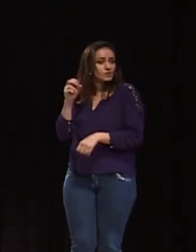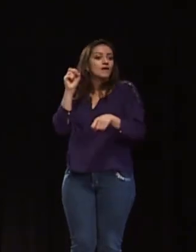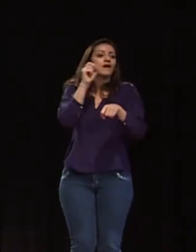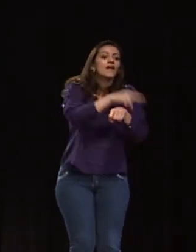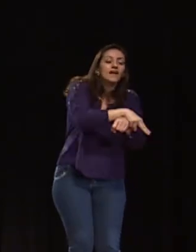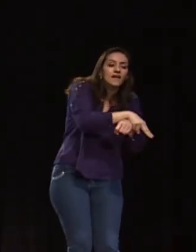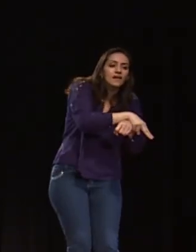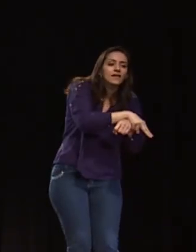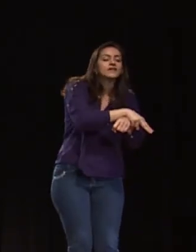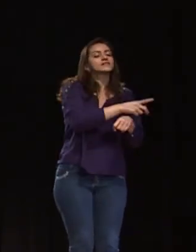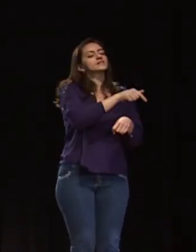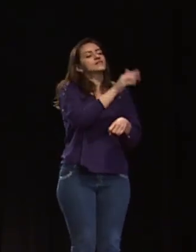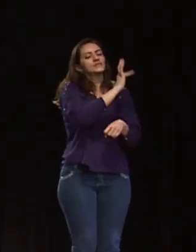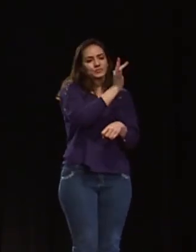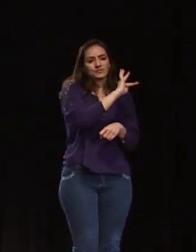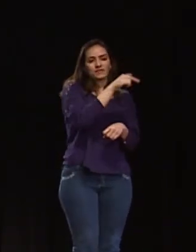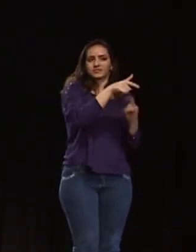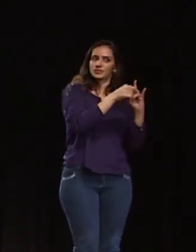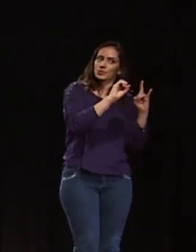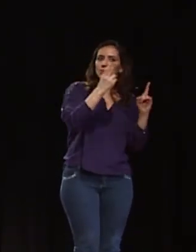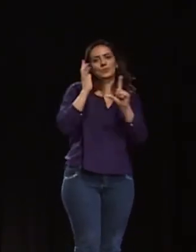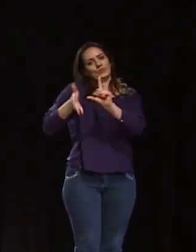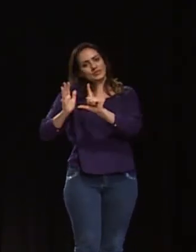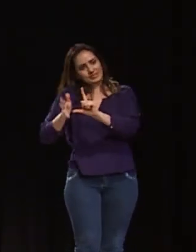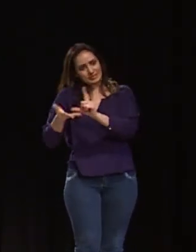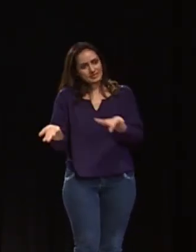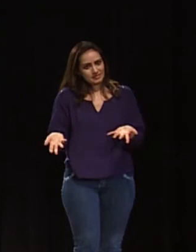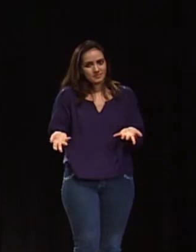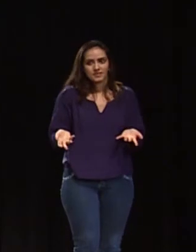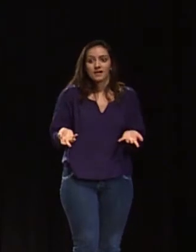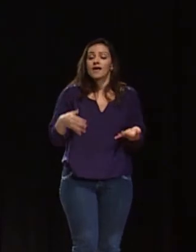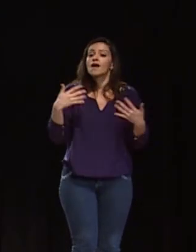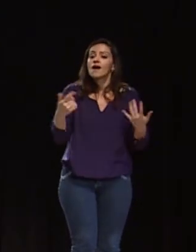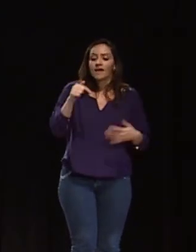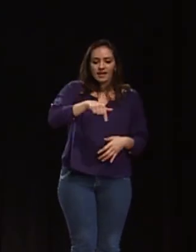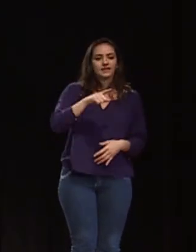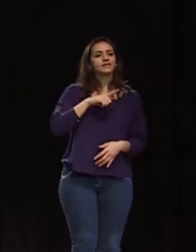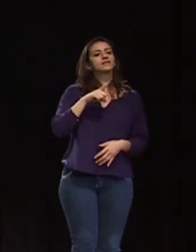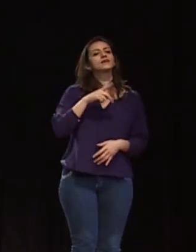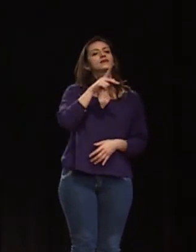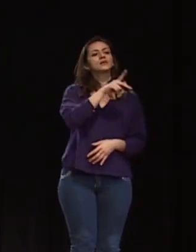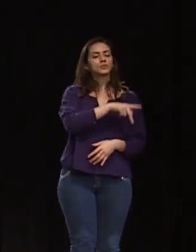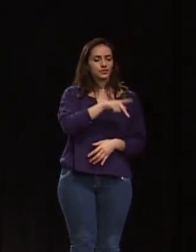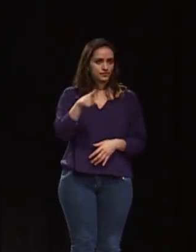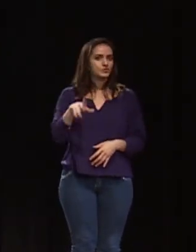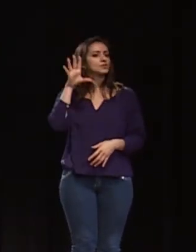esse aluno surdo, quando ele ingressa na sua faculdade, no DESU, no Letras Libras. Aí, por exemplo, aqui